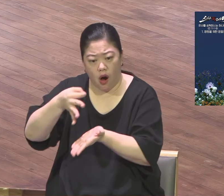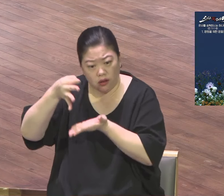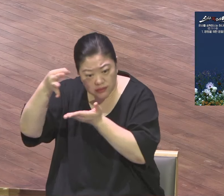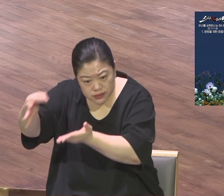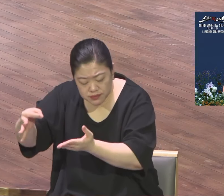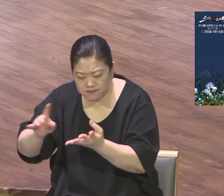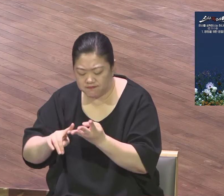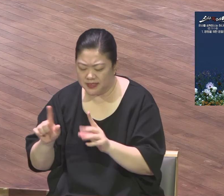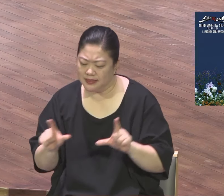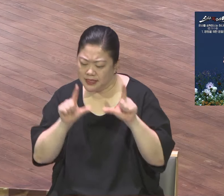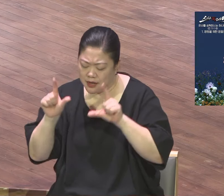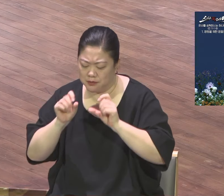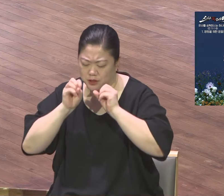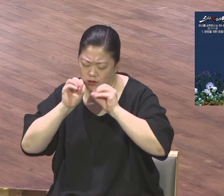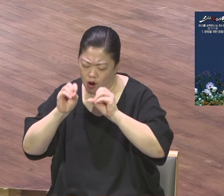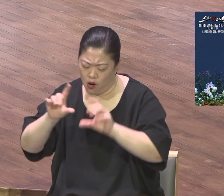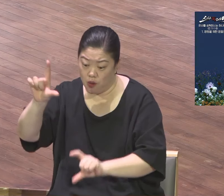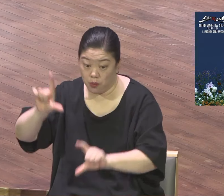삶을 드린다.